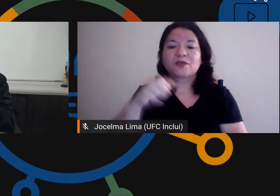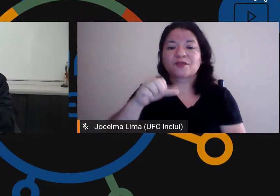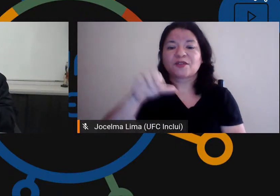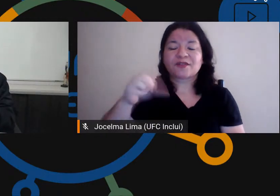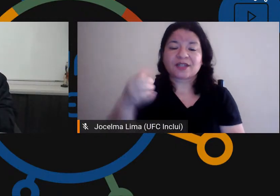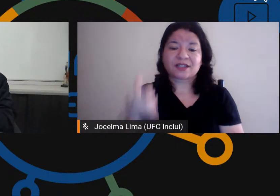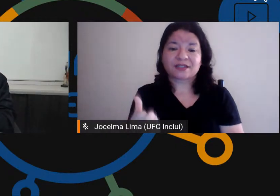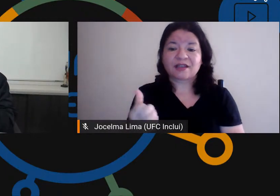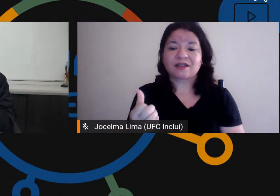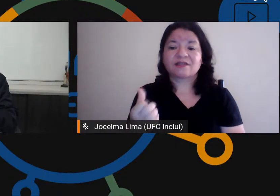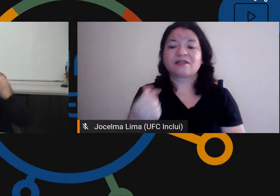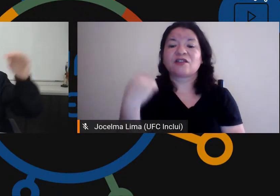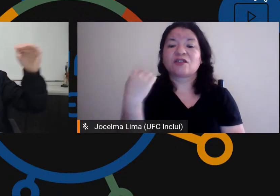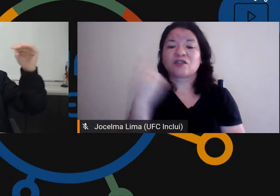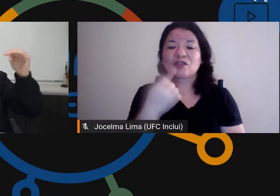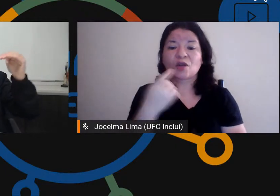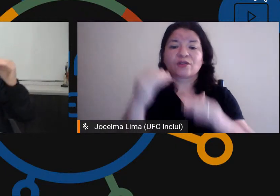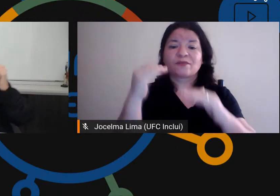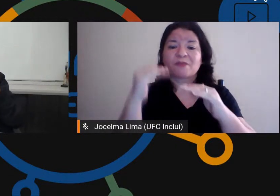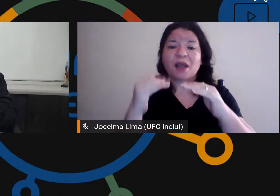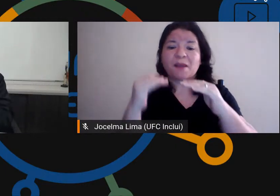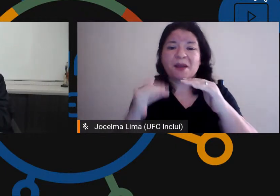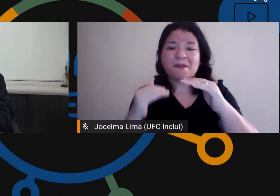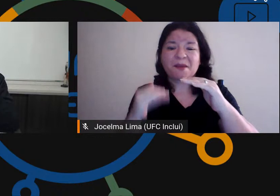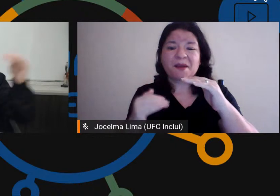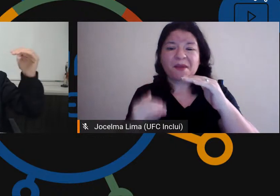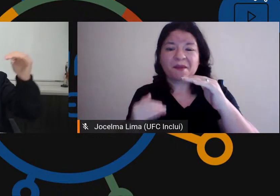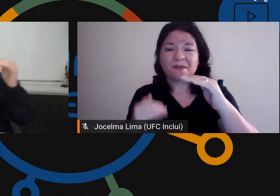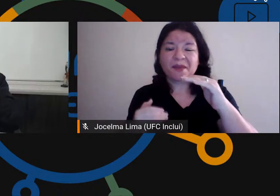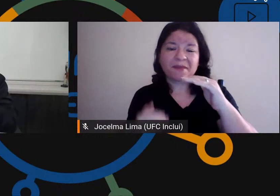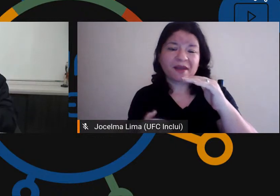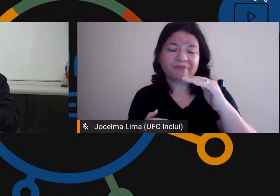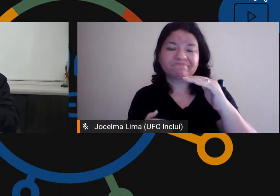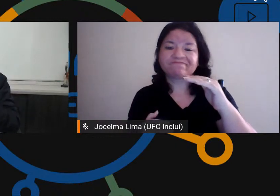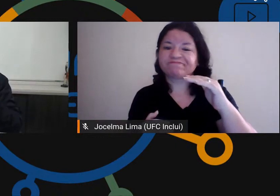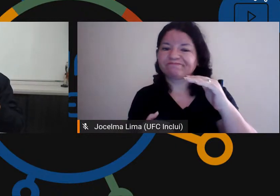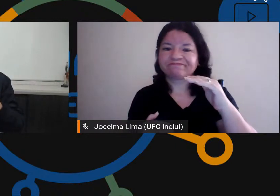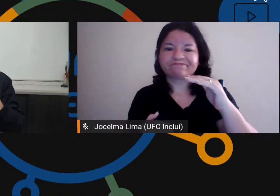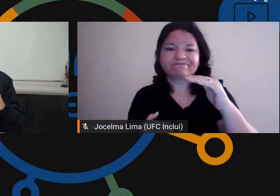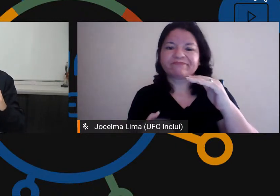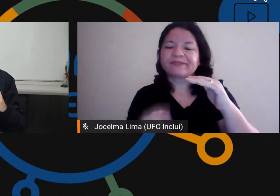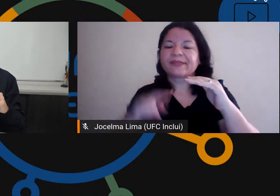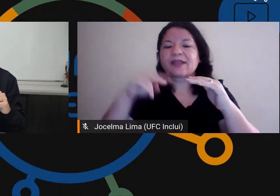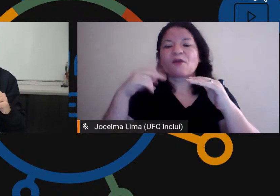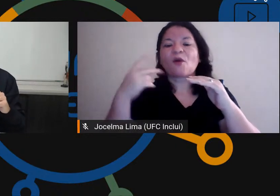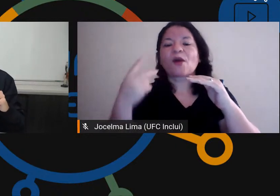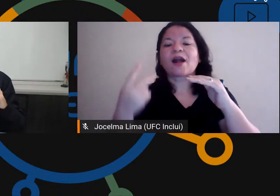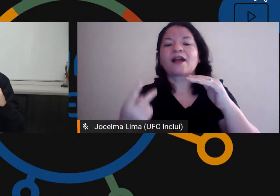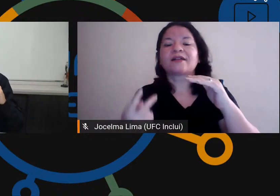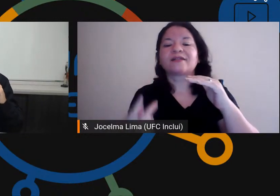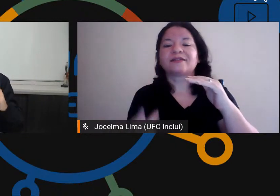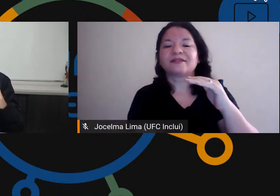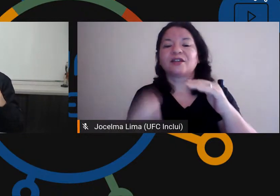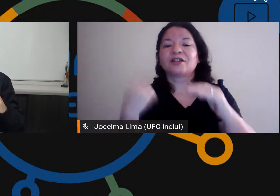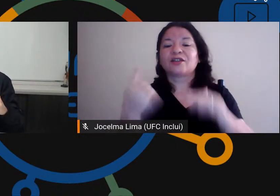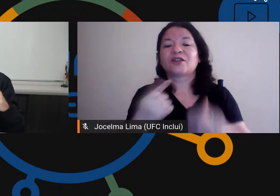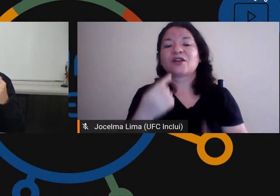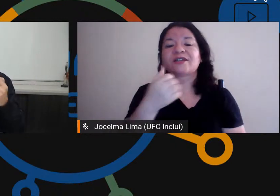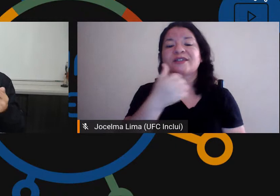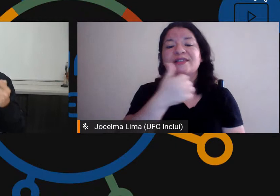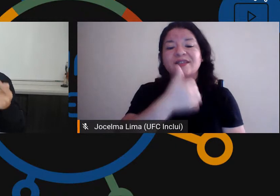continuamente. Em 2018, a ponta dessa queda, Nós estamos em 120º lugar